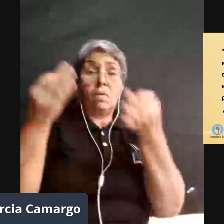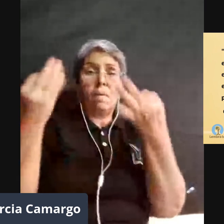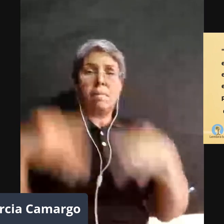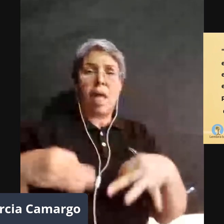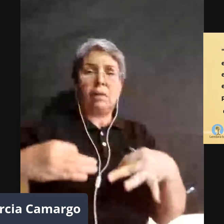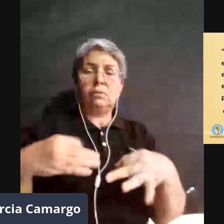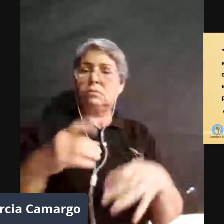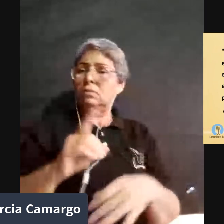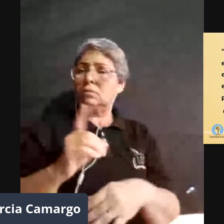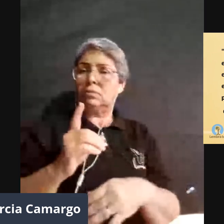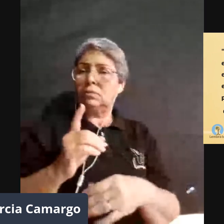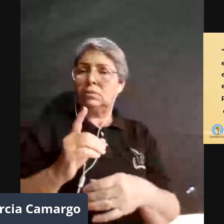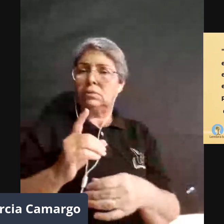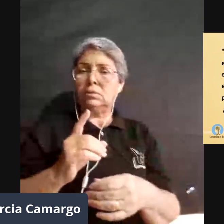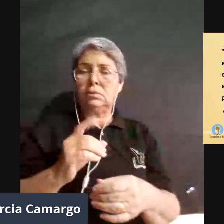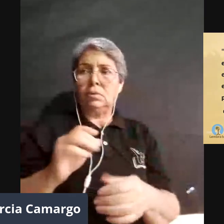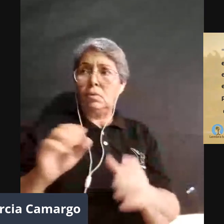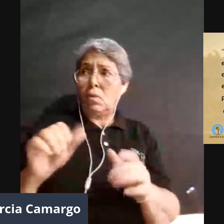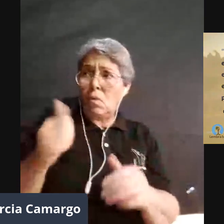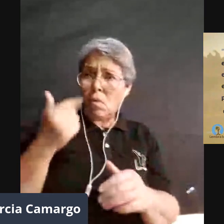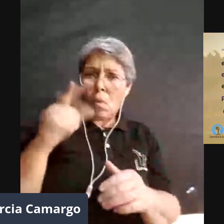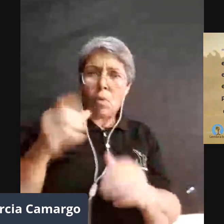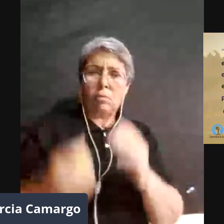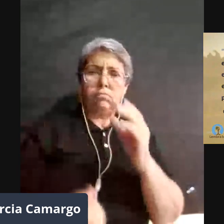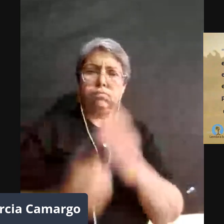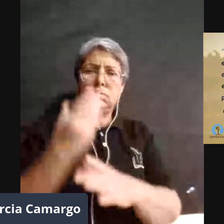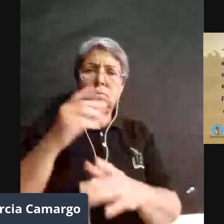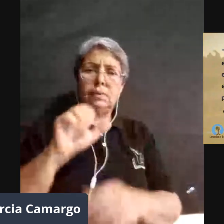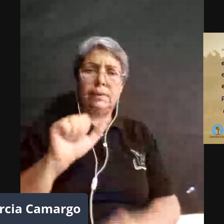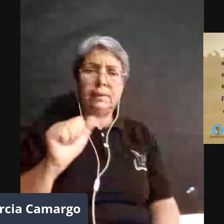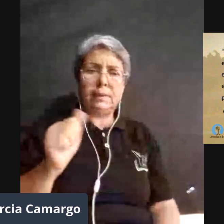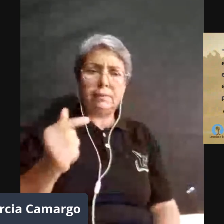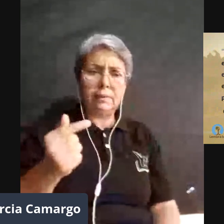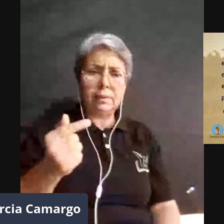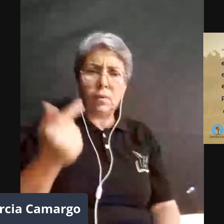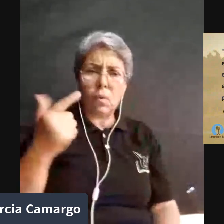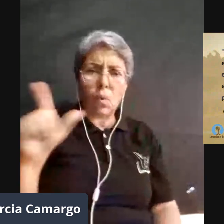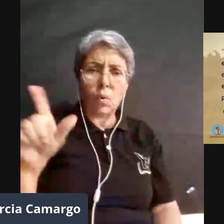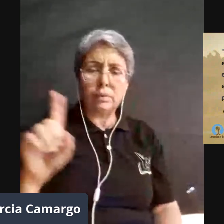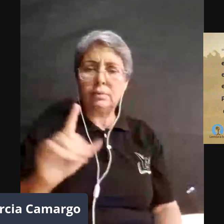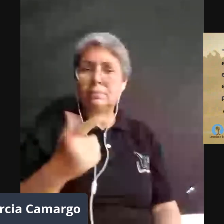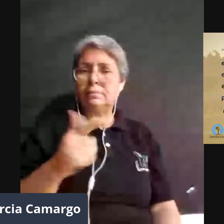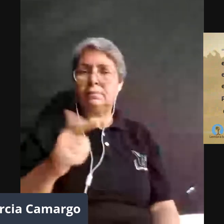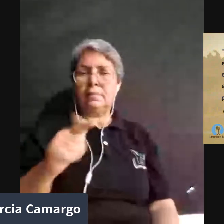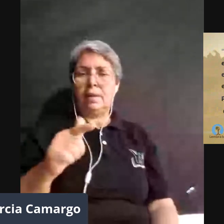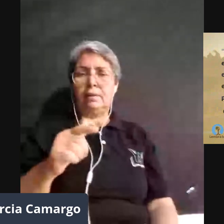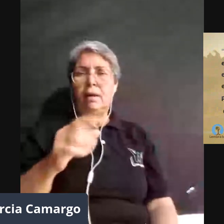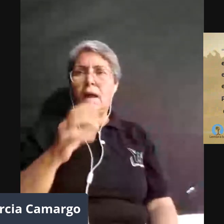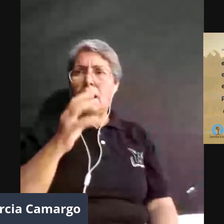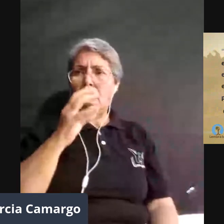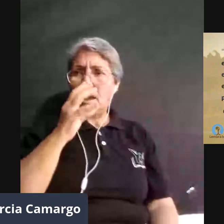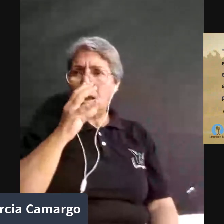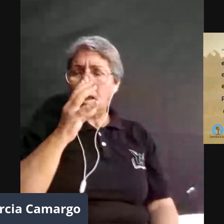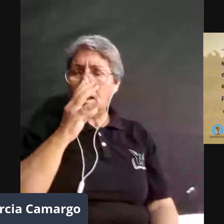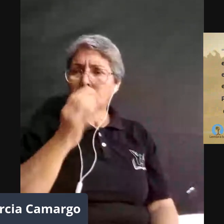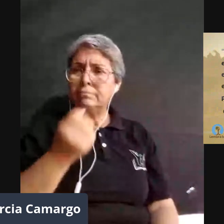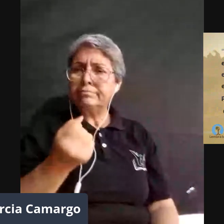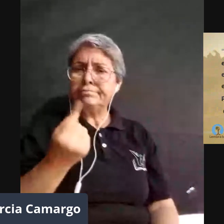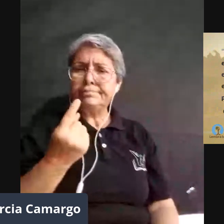de levantar-se outra igreja. Essa declaração é impressionante, porque ela deixa